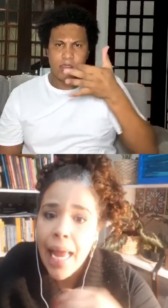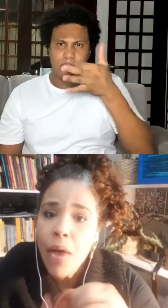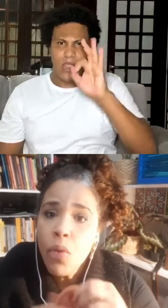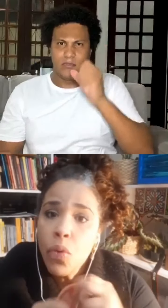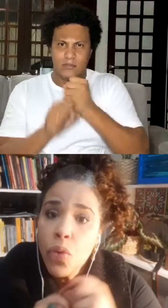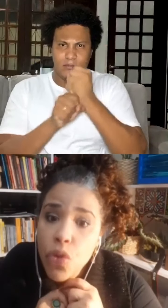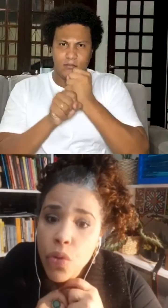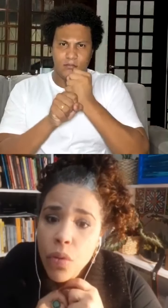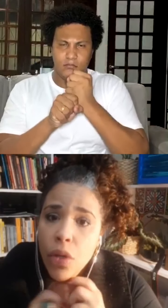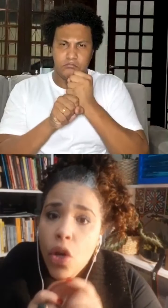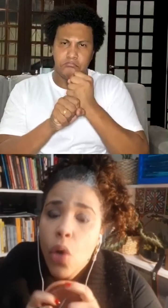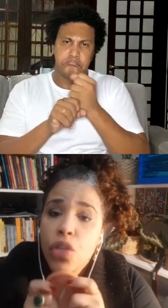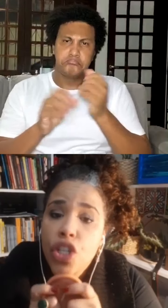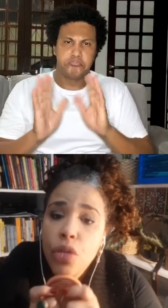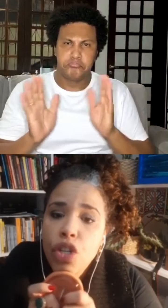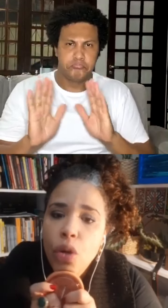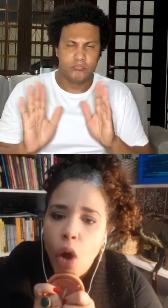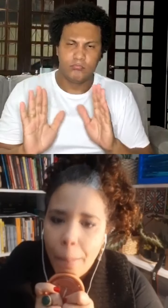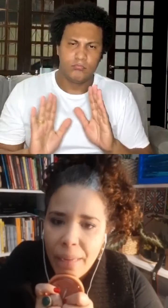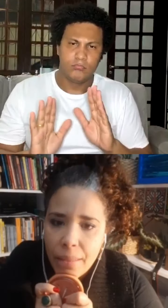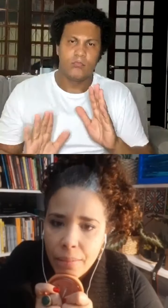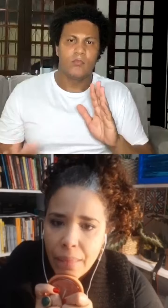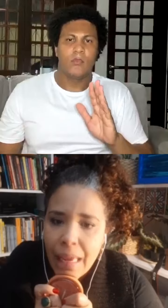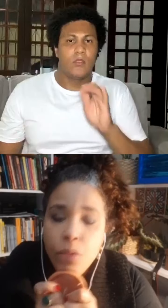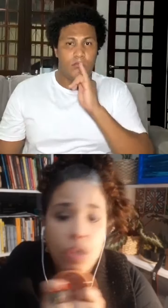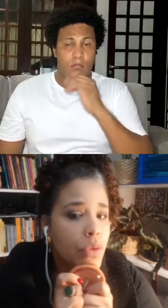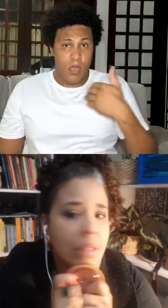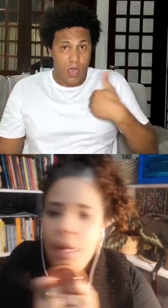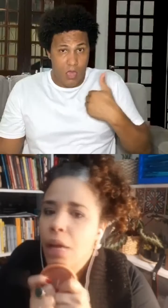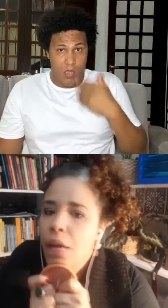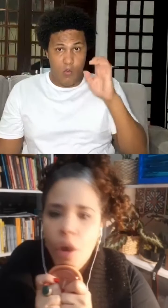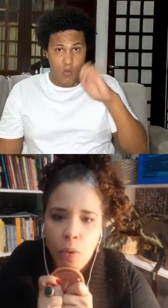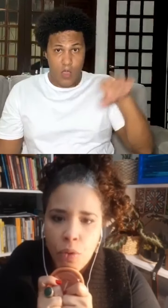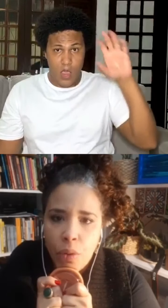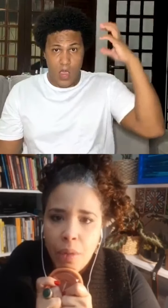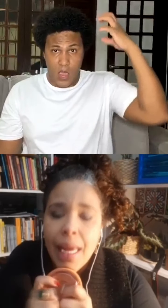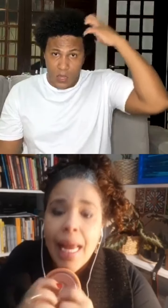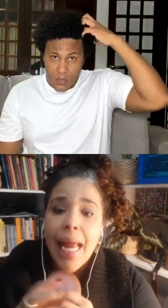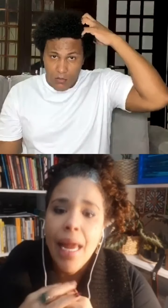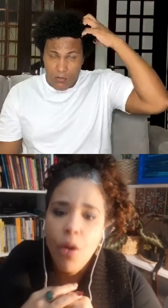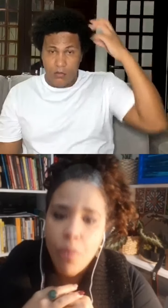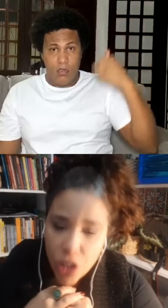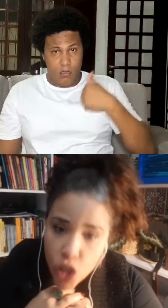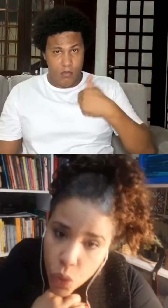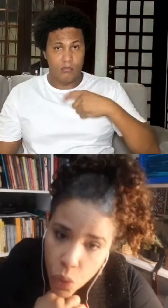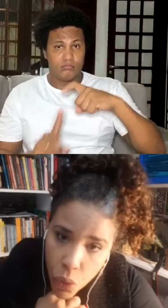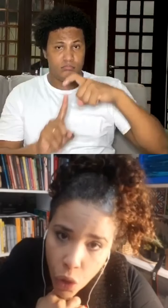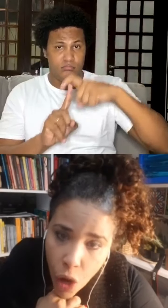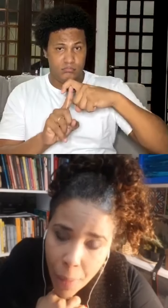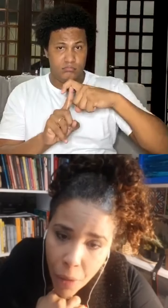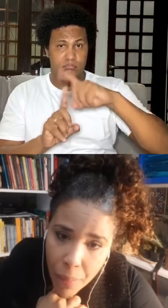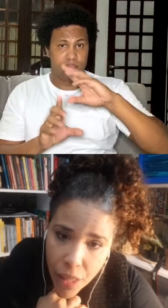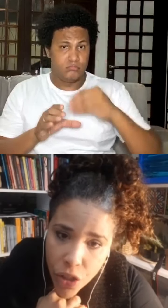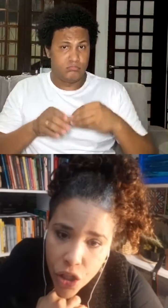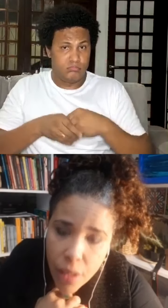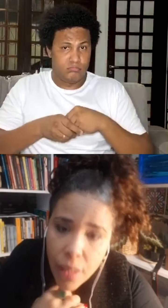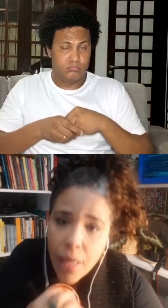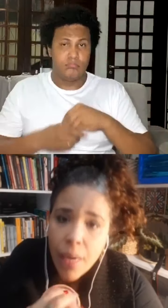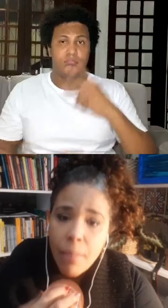eu uso o DIU de cobre. É um DIU sem hormônio. Eu menstruo